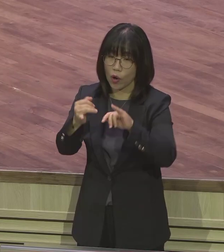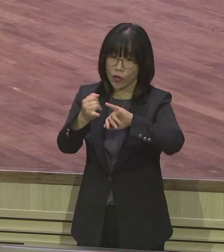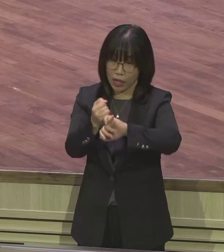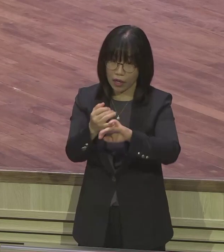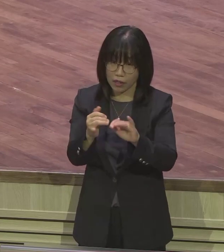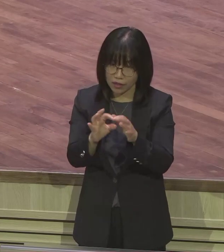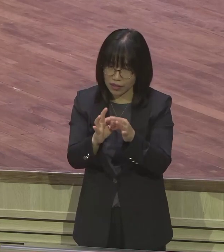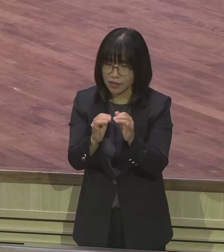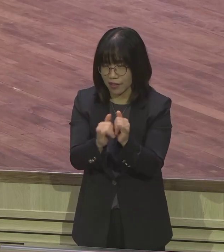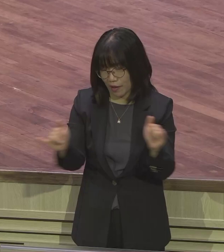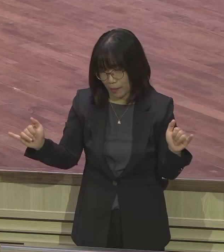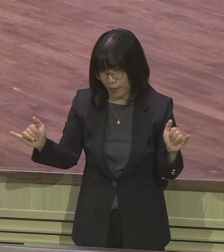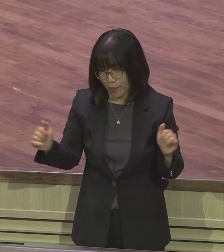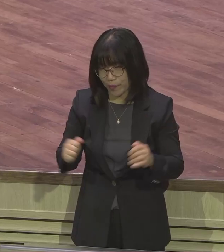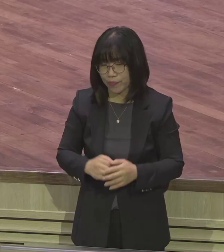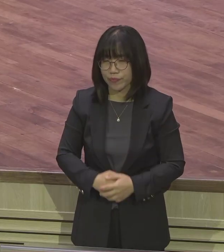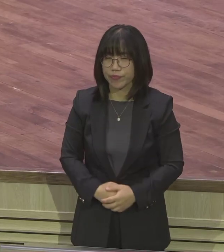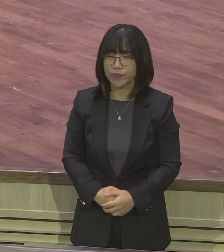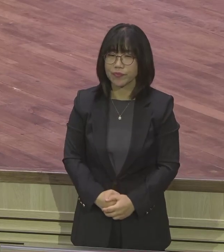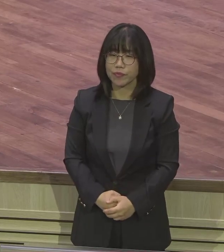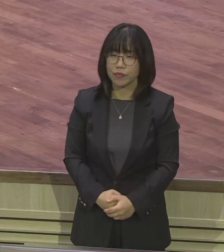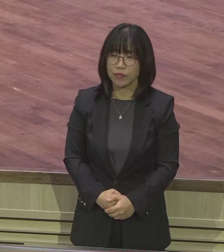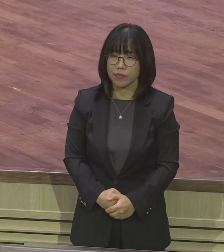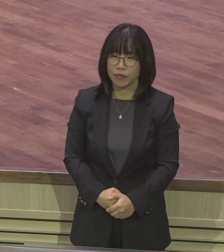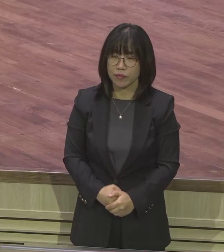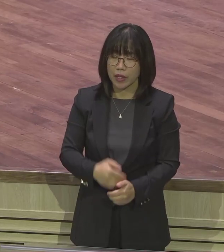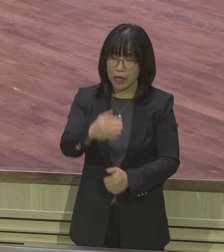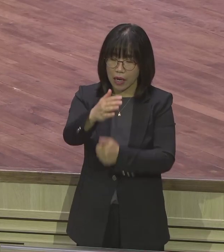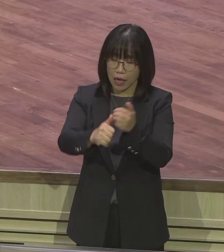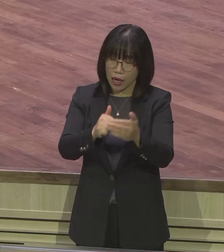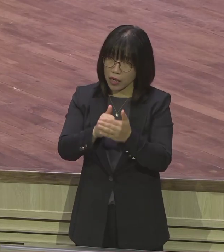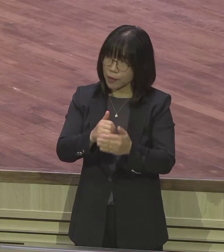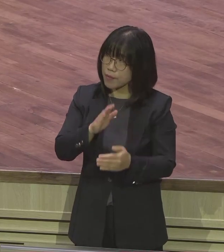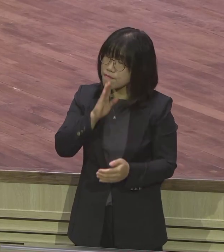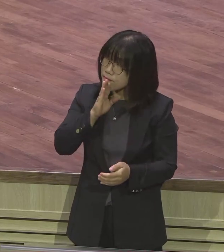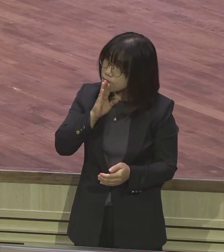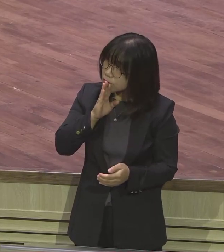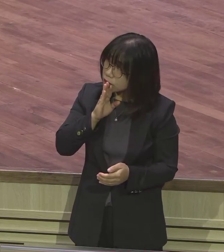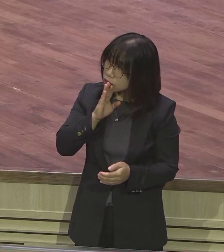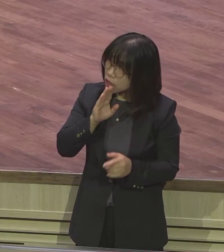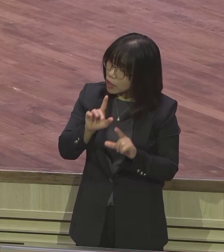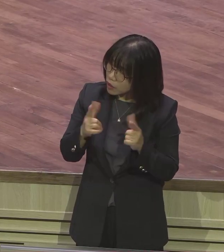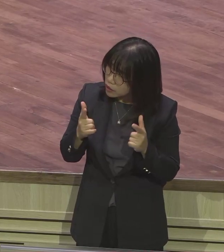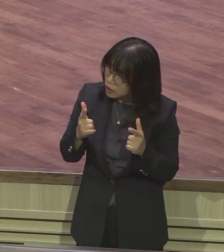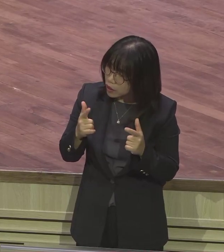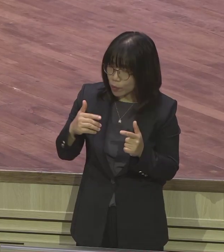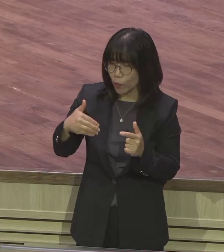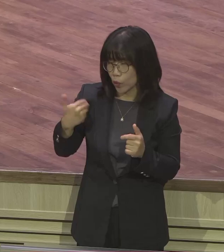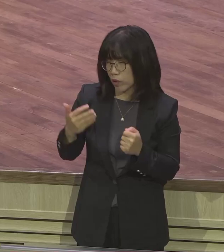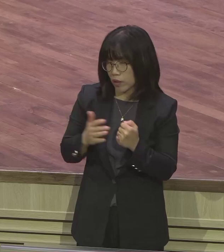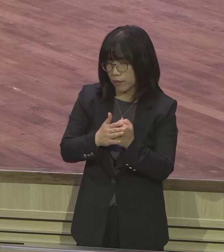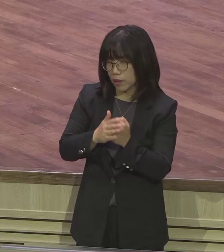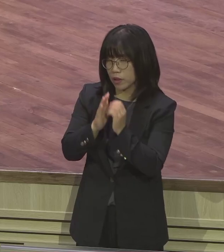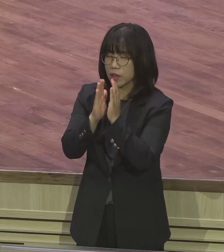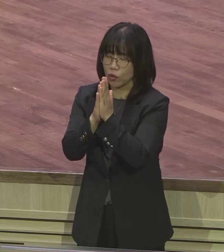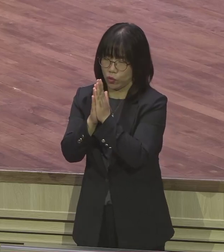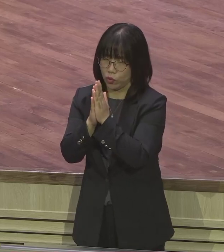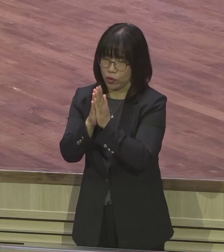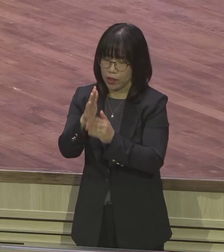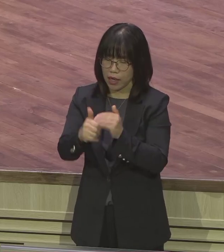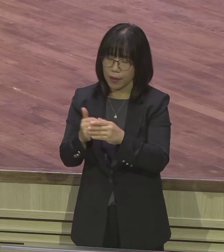자신의 선택이 하나님의 언약을 성취하는데 합당한 것인지 아닌지 기도함이 인도받겠다는